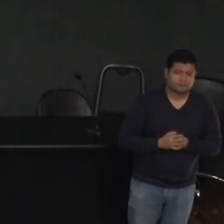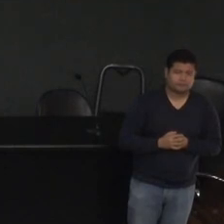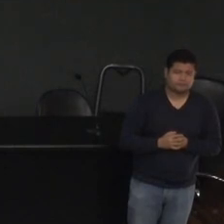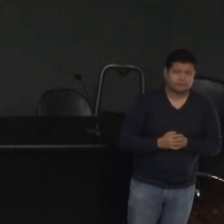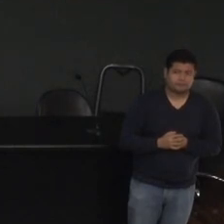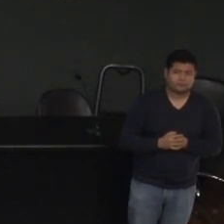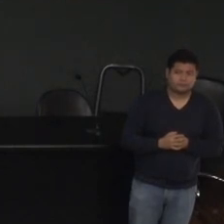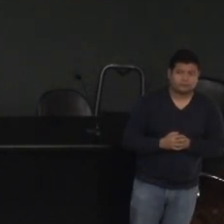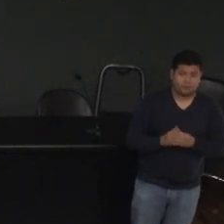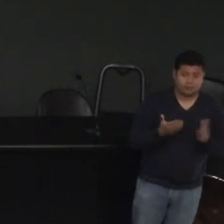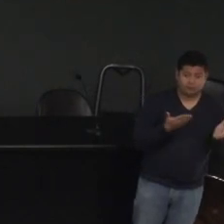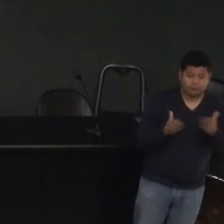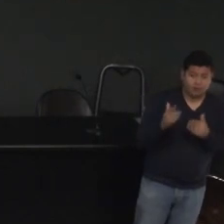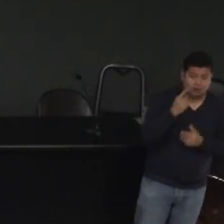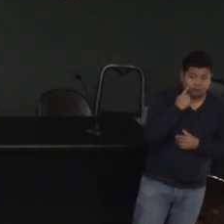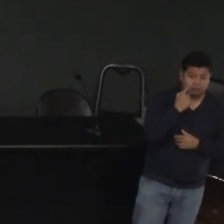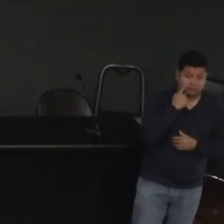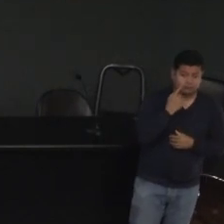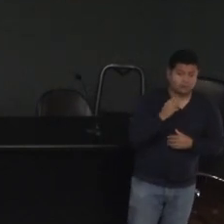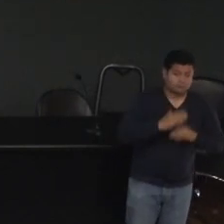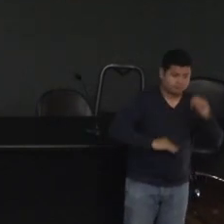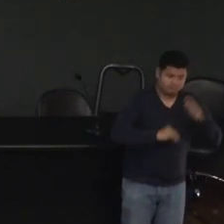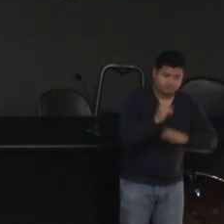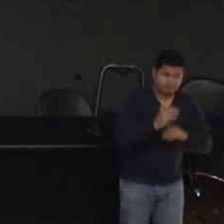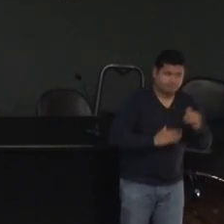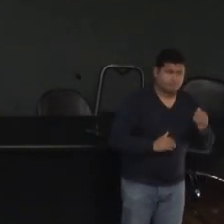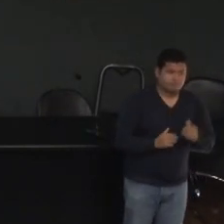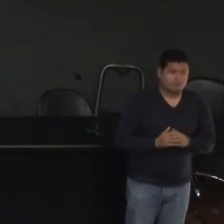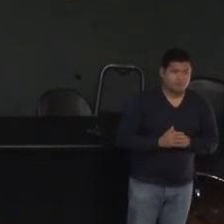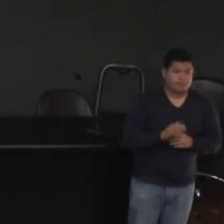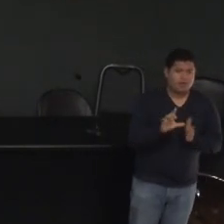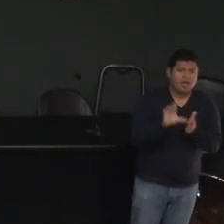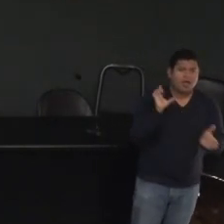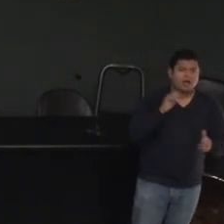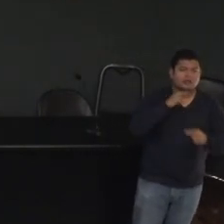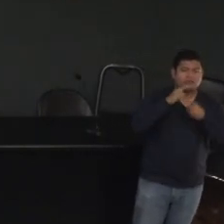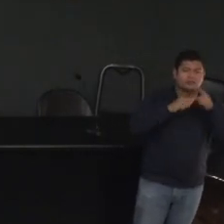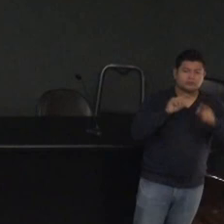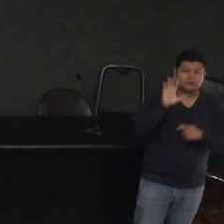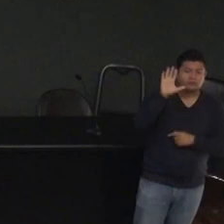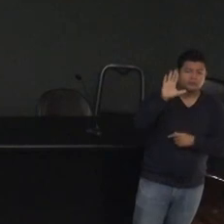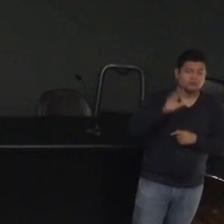pessoal vamos lá para exercício prático então diga